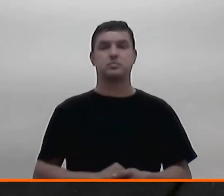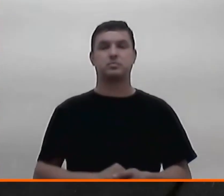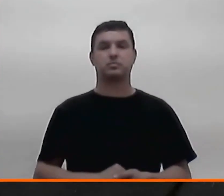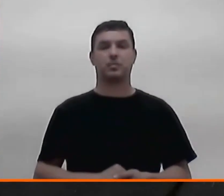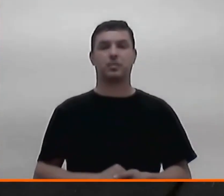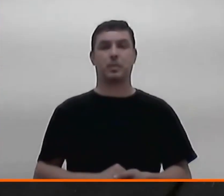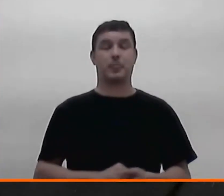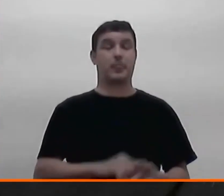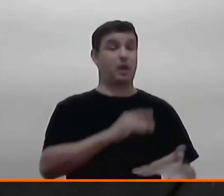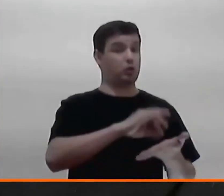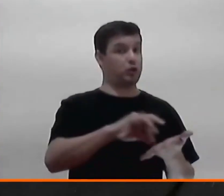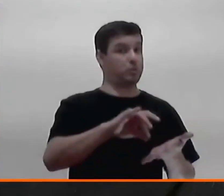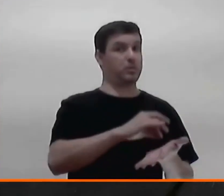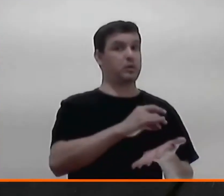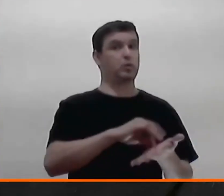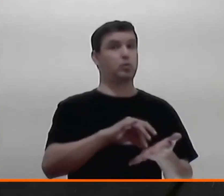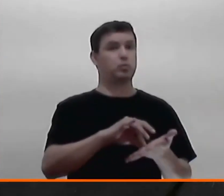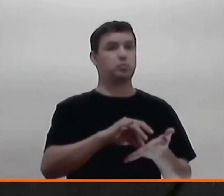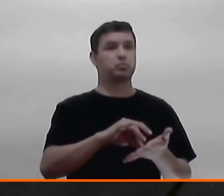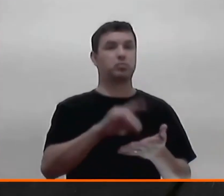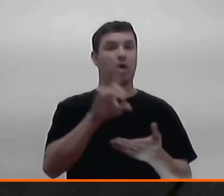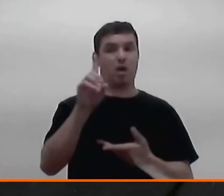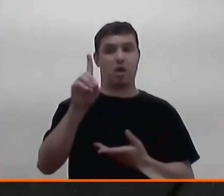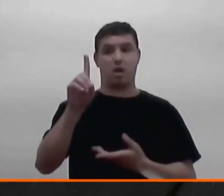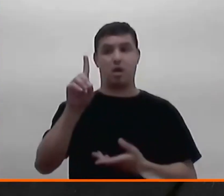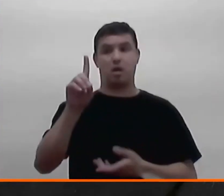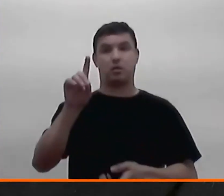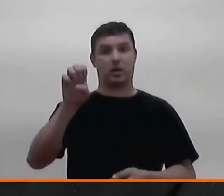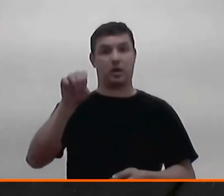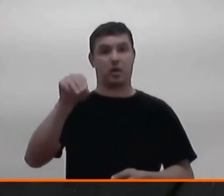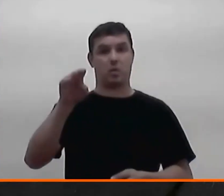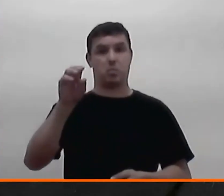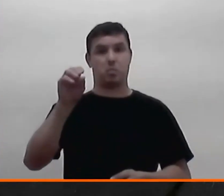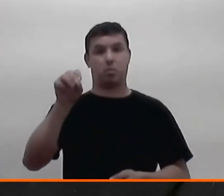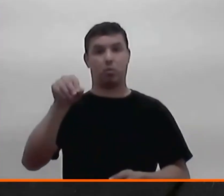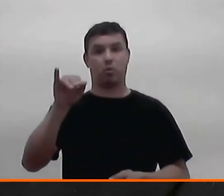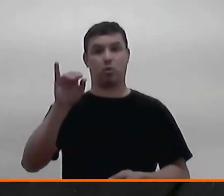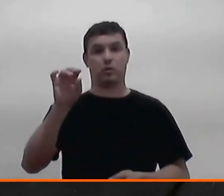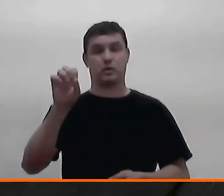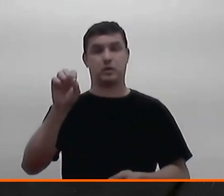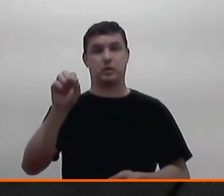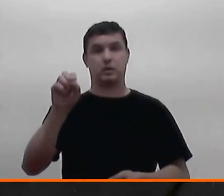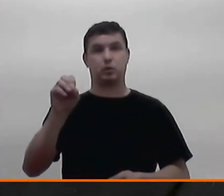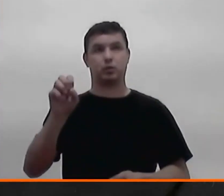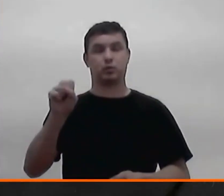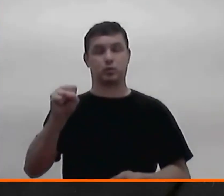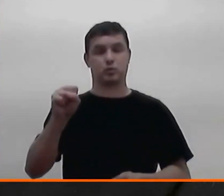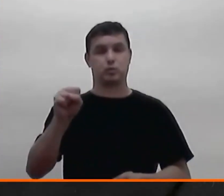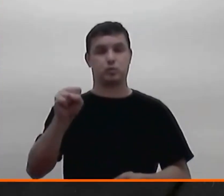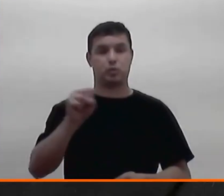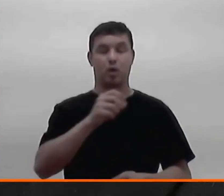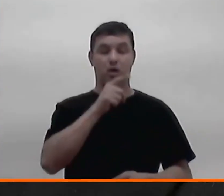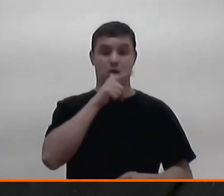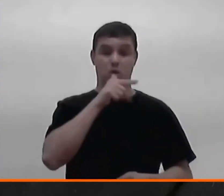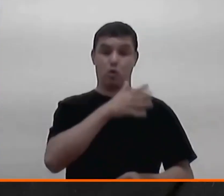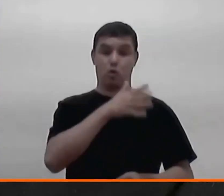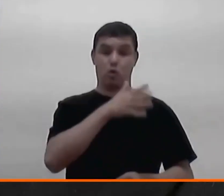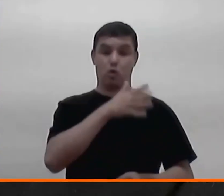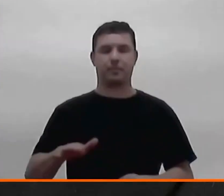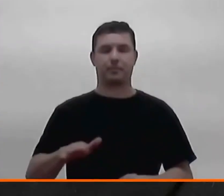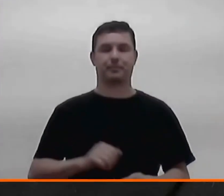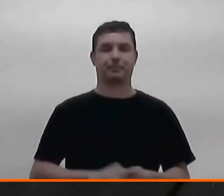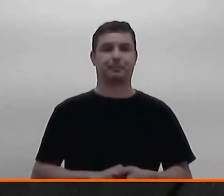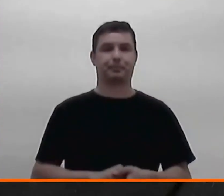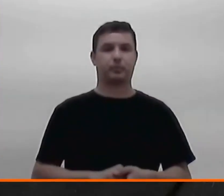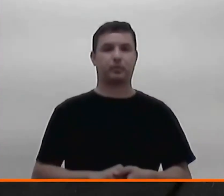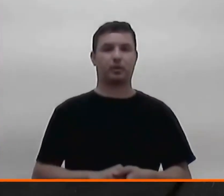inimigo de Deus, demônios que habitam no mar, que debaixo da terra. E também dominai sobre as aves